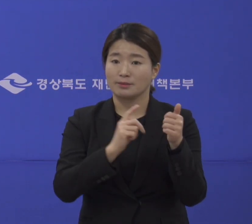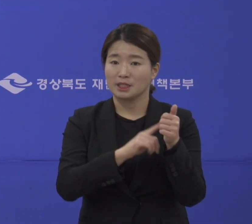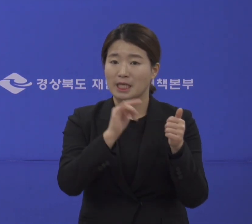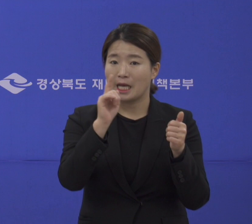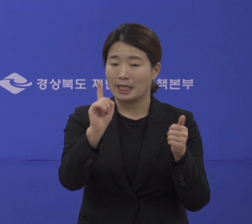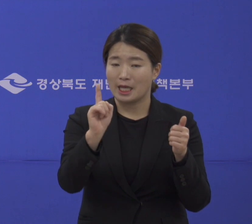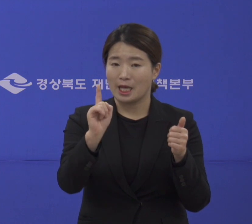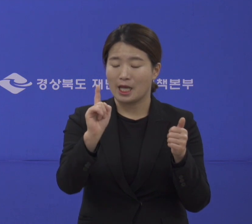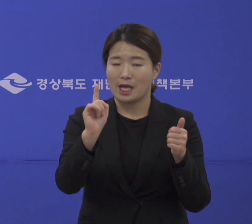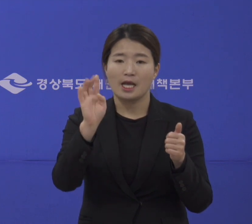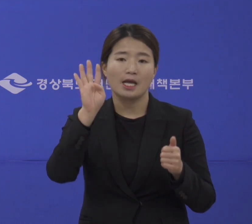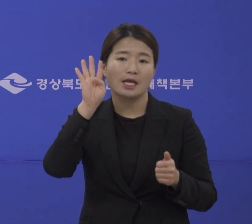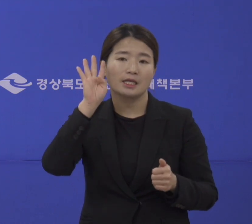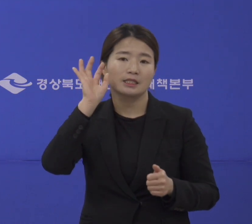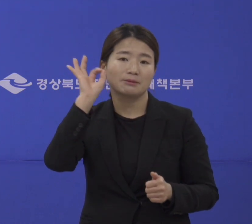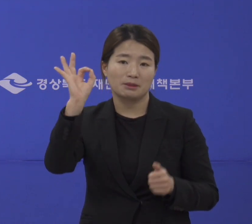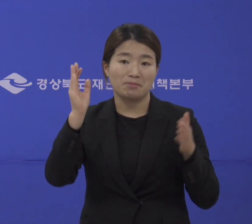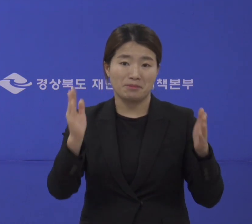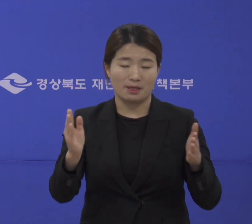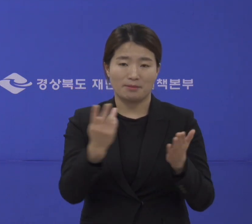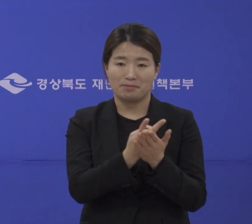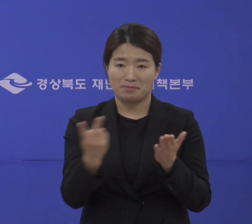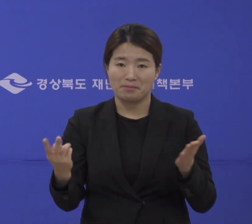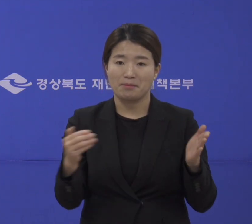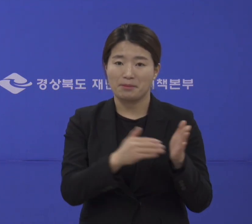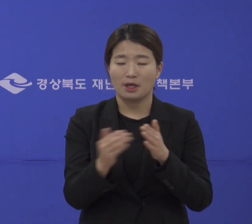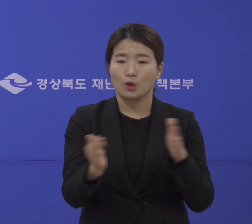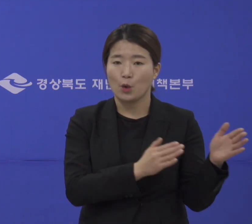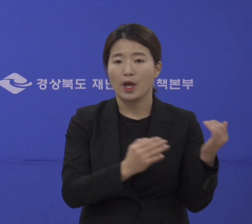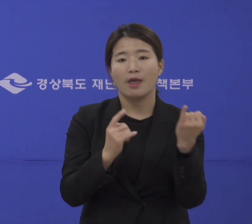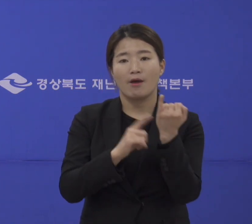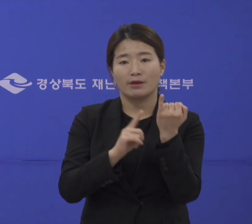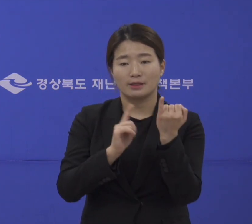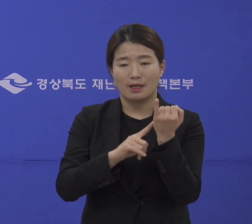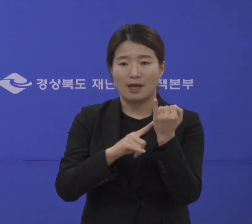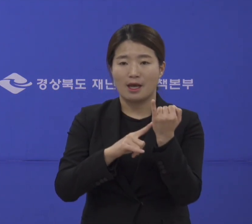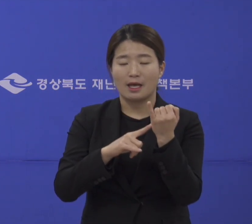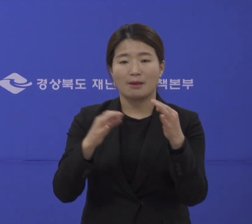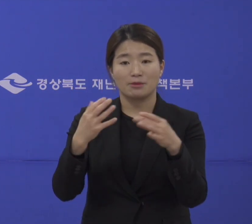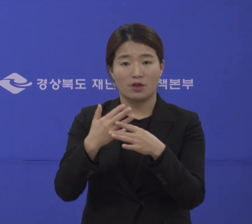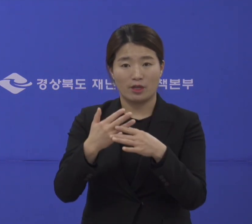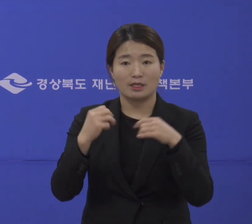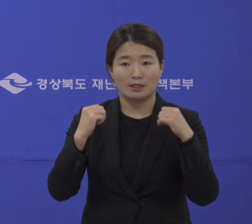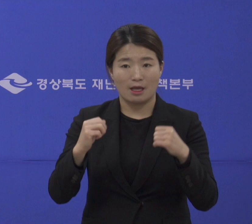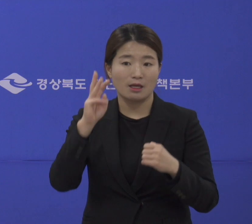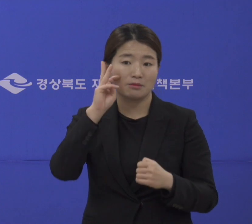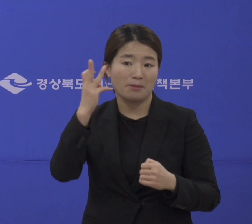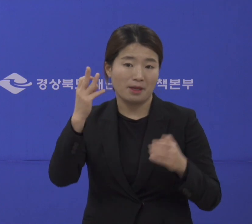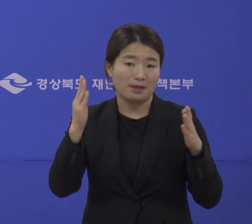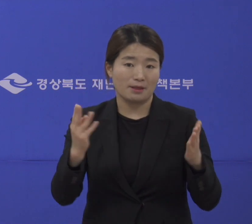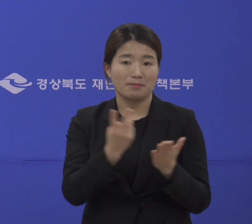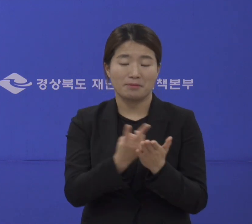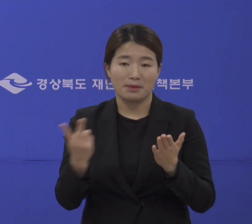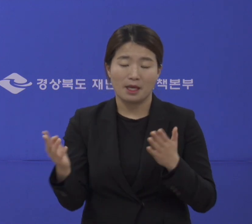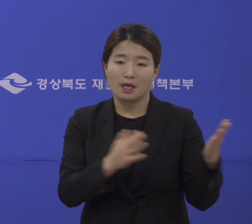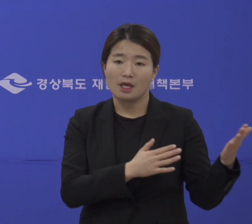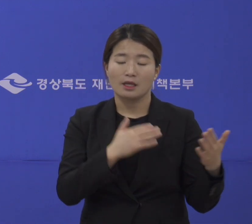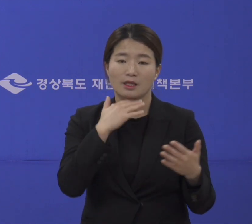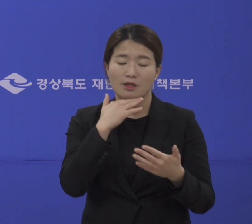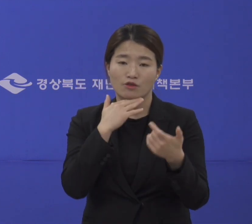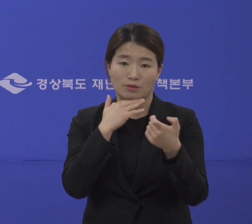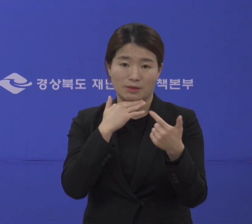또 60년생 여성 김천의료원에 있었는데 13일 만에 완치가 되었고 67년생